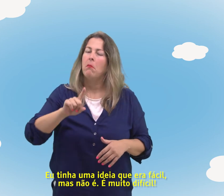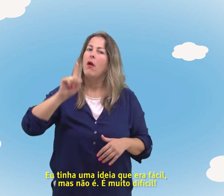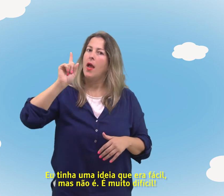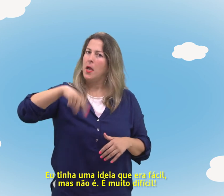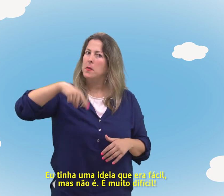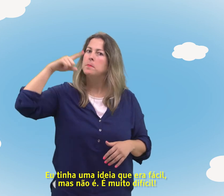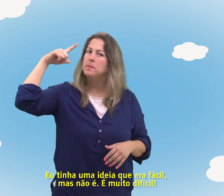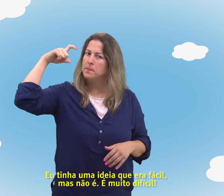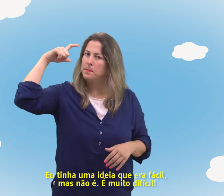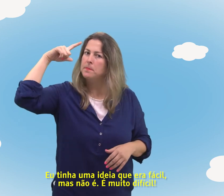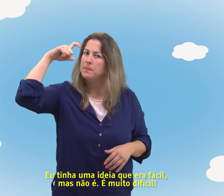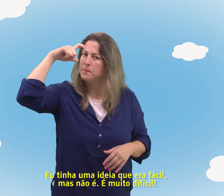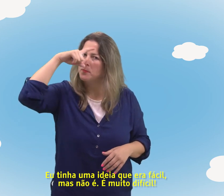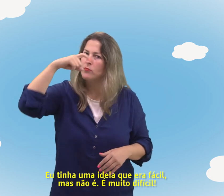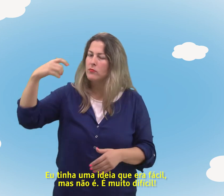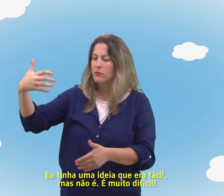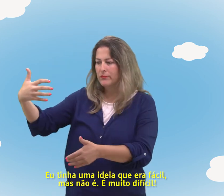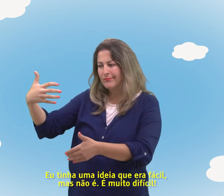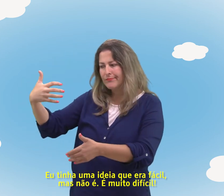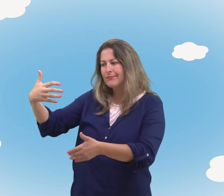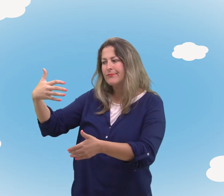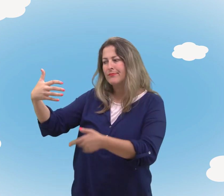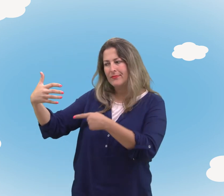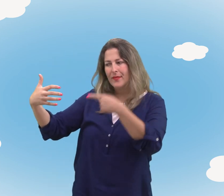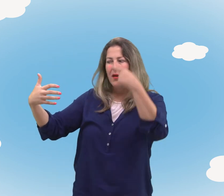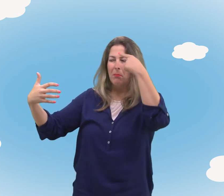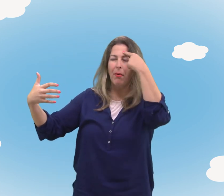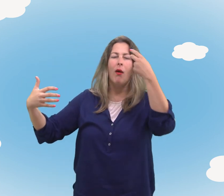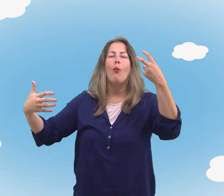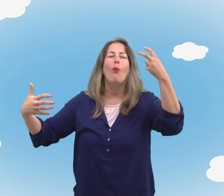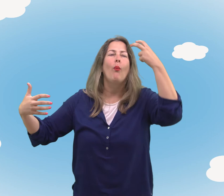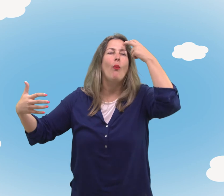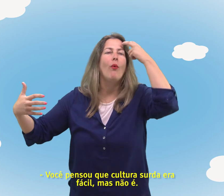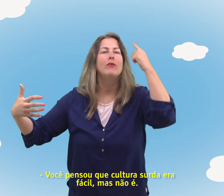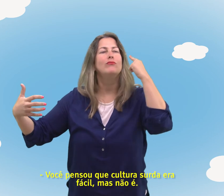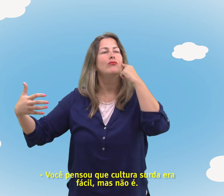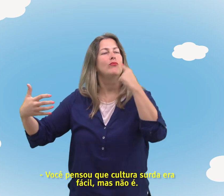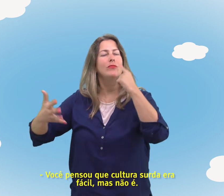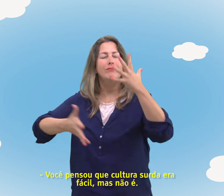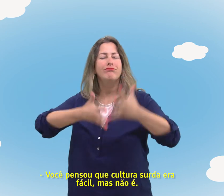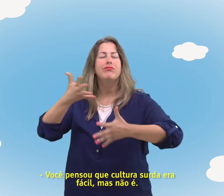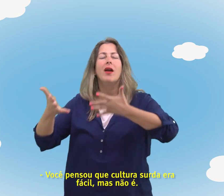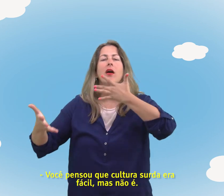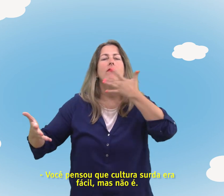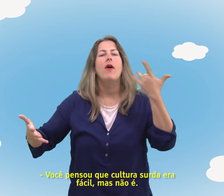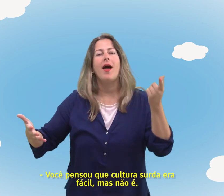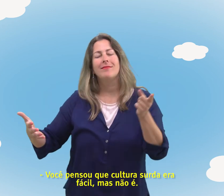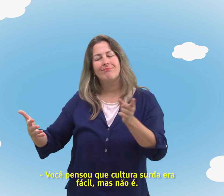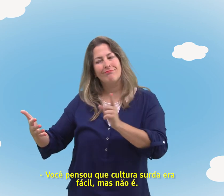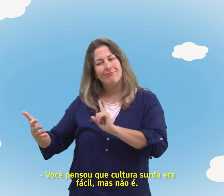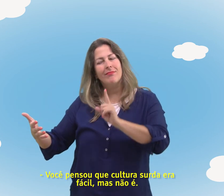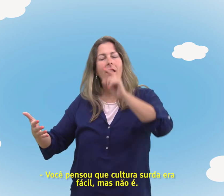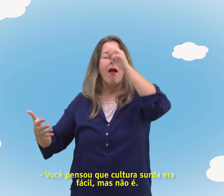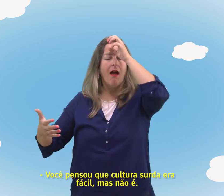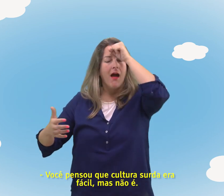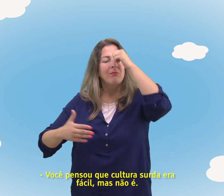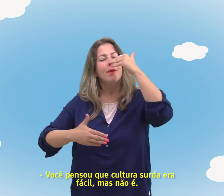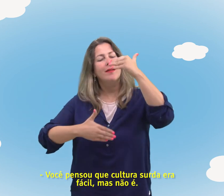mas não é muito difícil você pensou que cultura surda era fácil mas não é